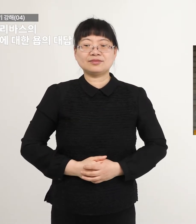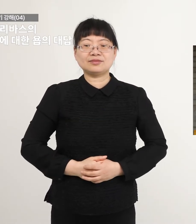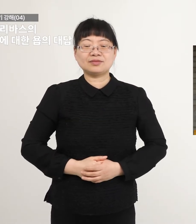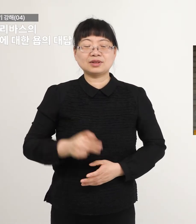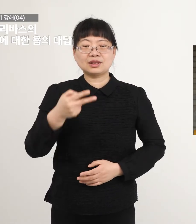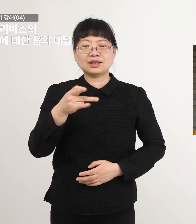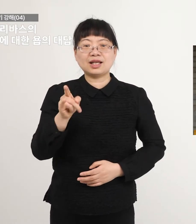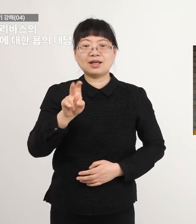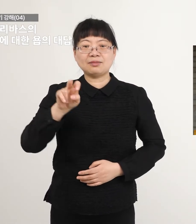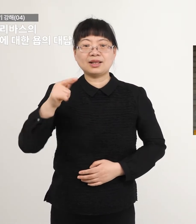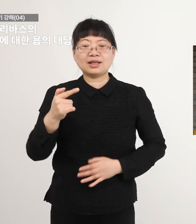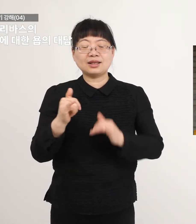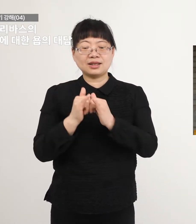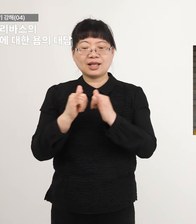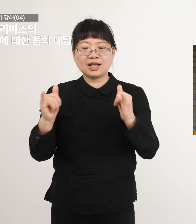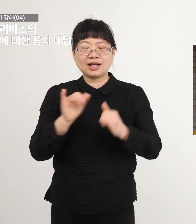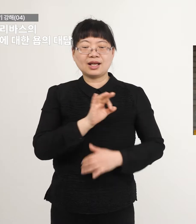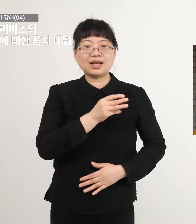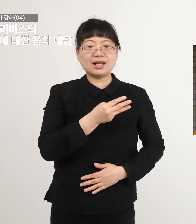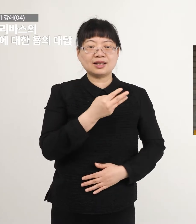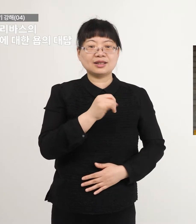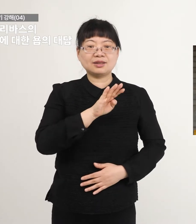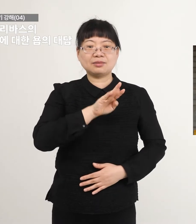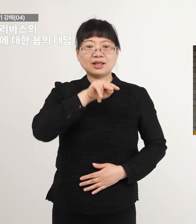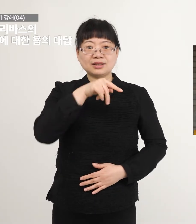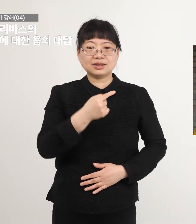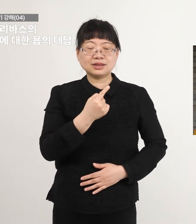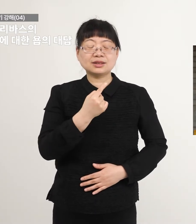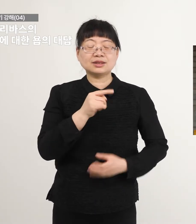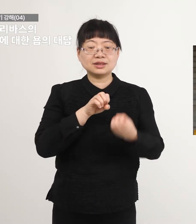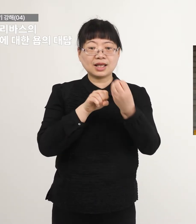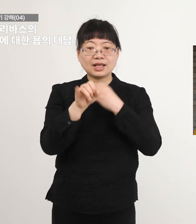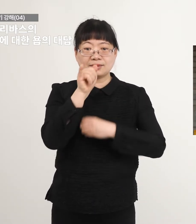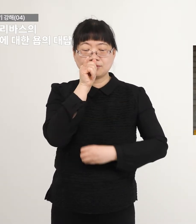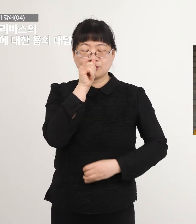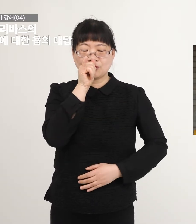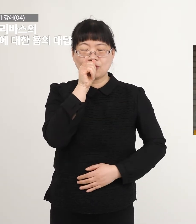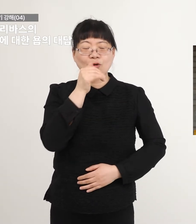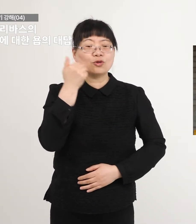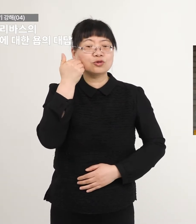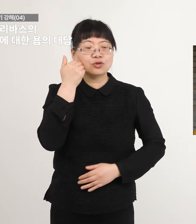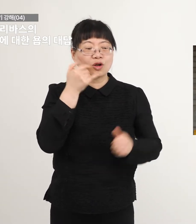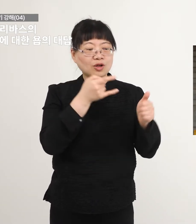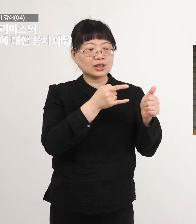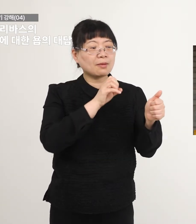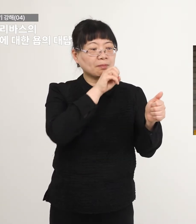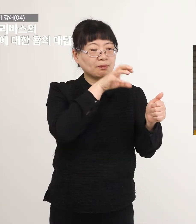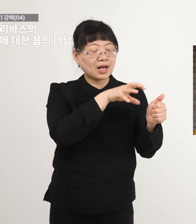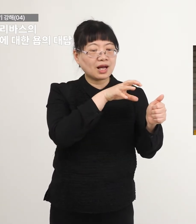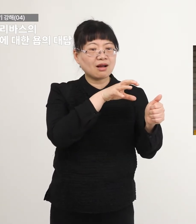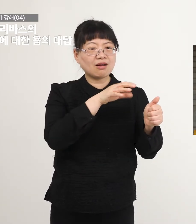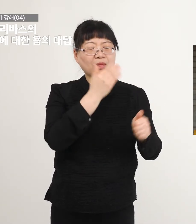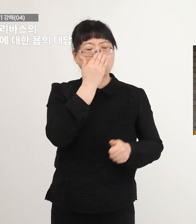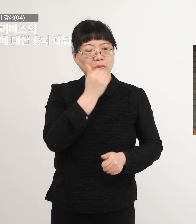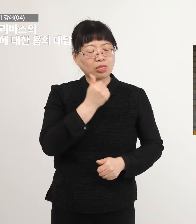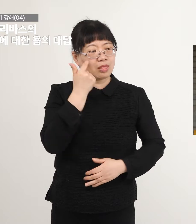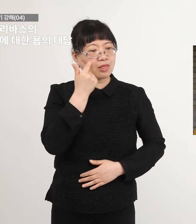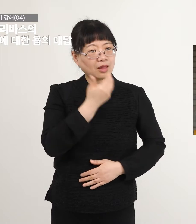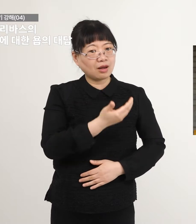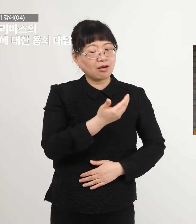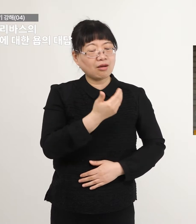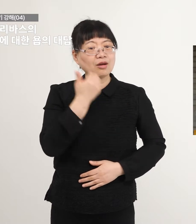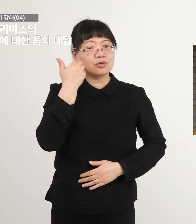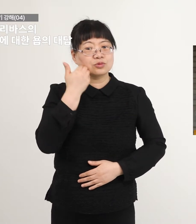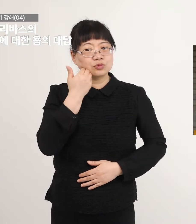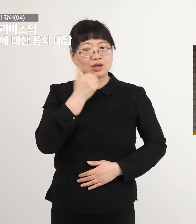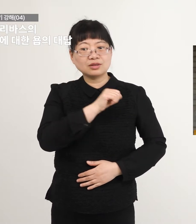대만 사람 엘리바스가 대답하여 이르되 누가 네게 말하면 네가 실증을 내겠느냐?